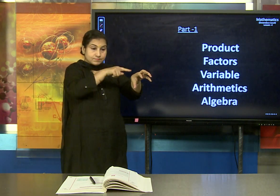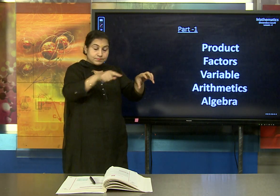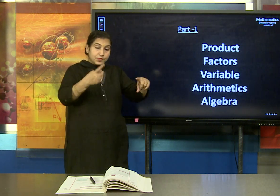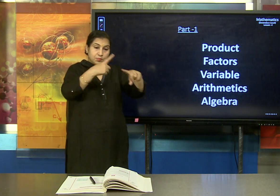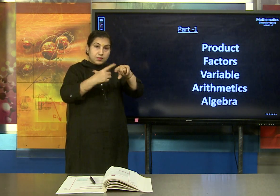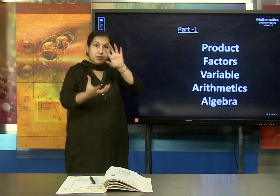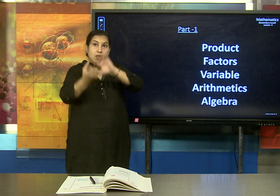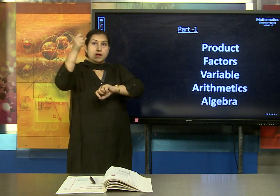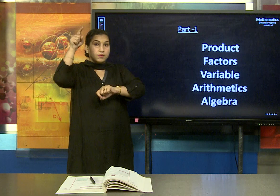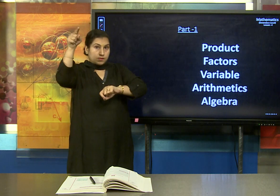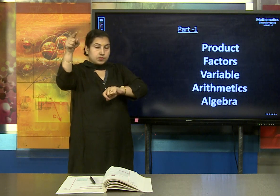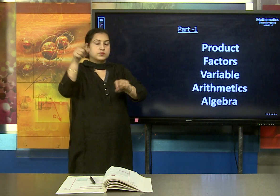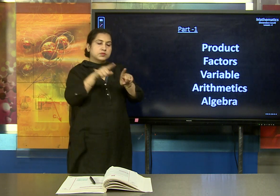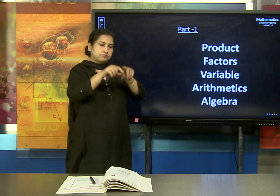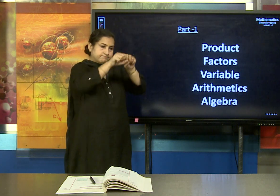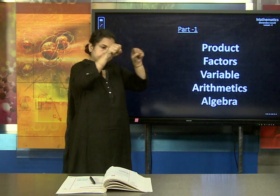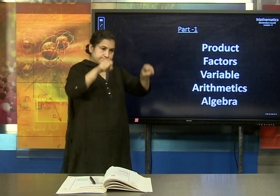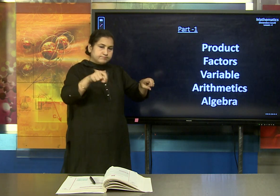को गुणनखंडों में बदलते हैं